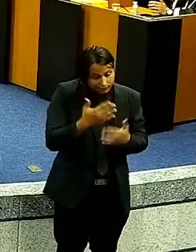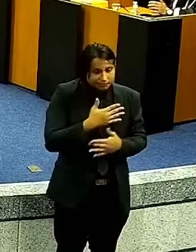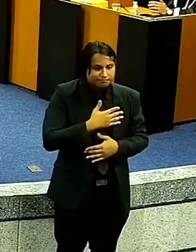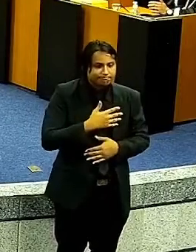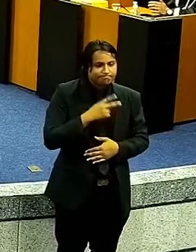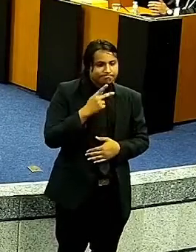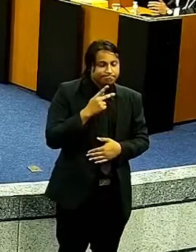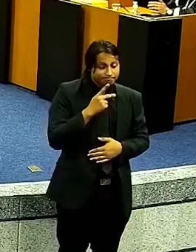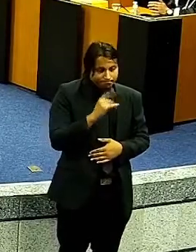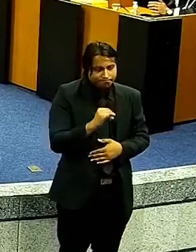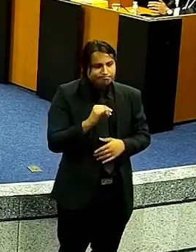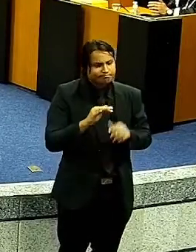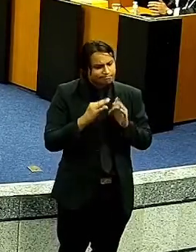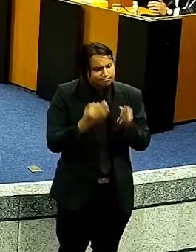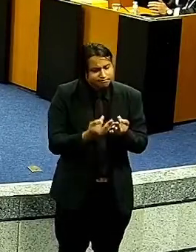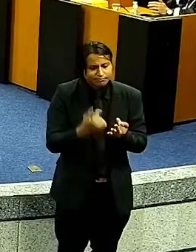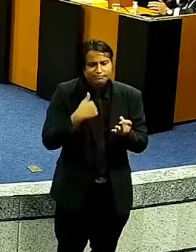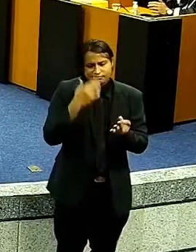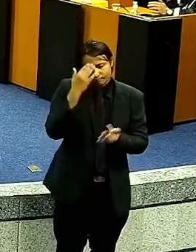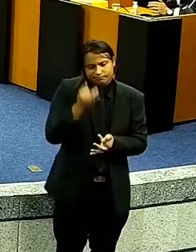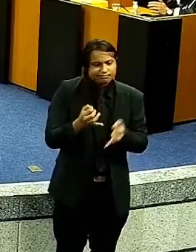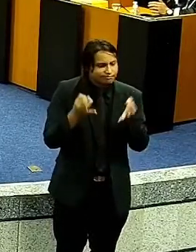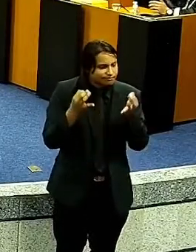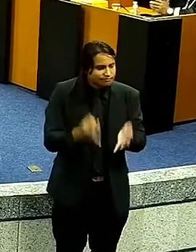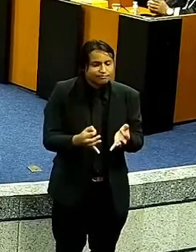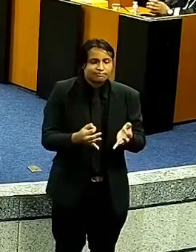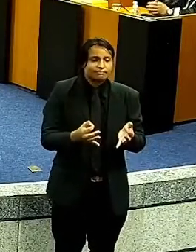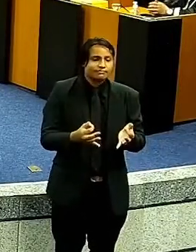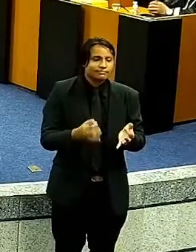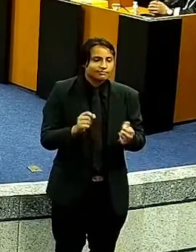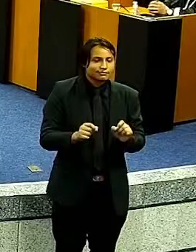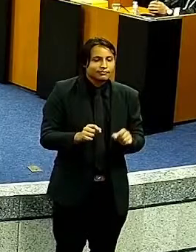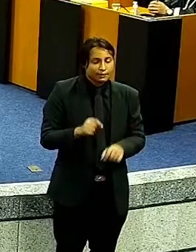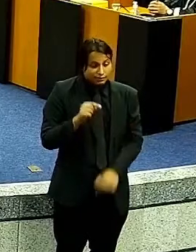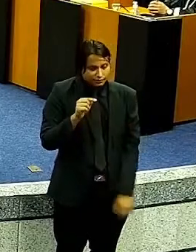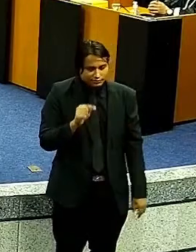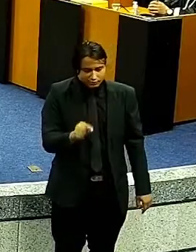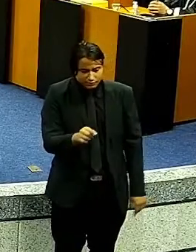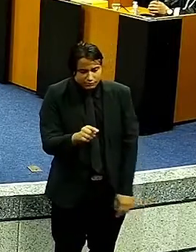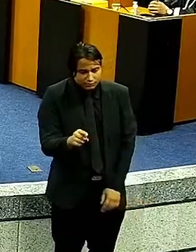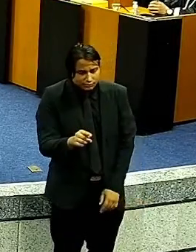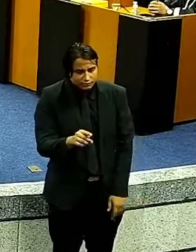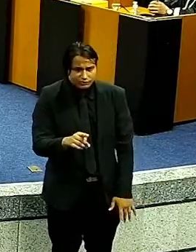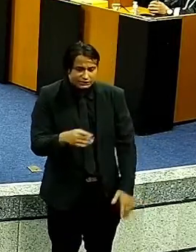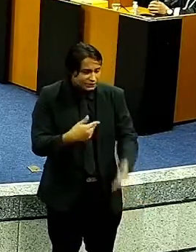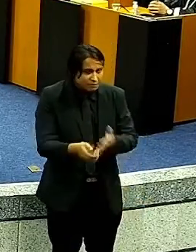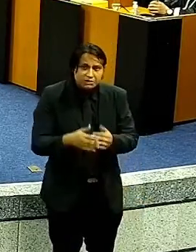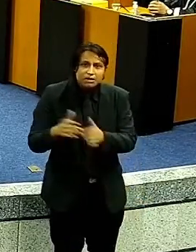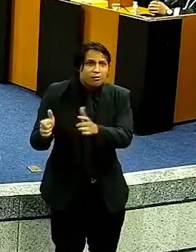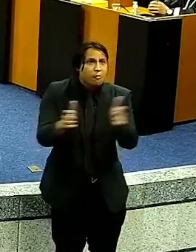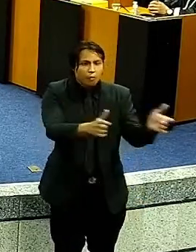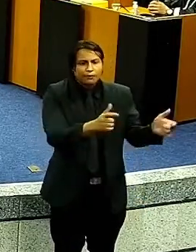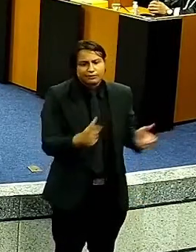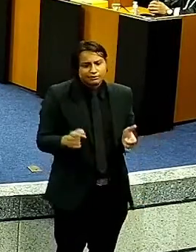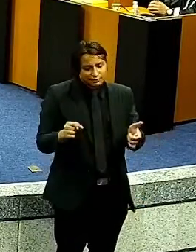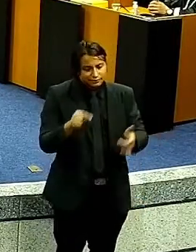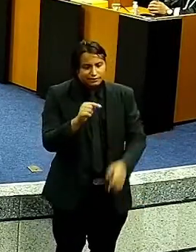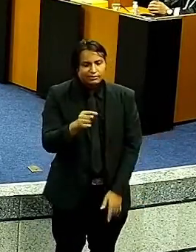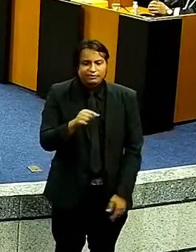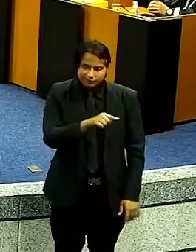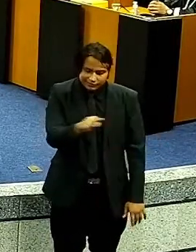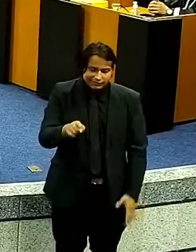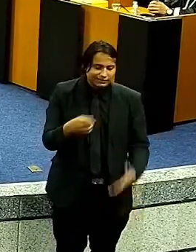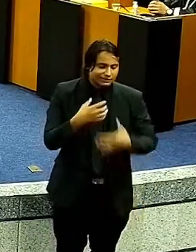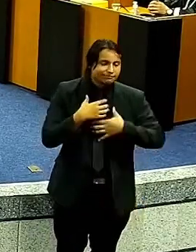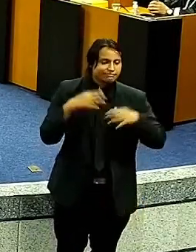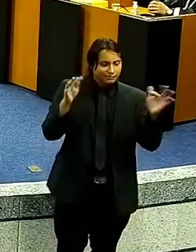pais porque tenho certeza absoluta que De onde vocês estiverem estarão felizes com o que